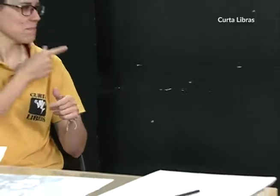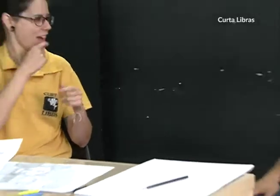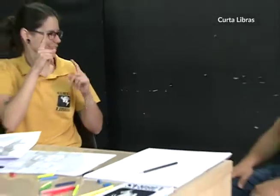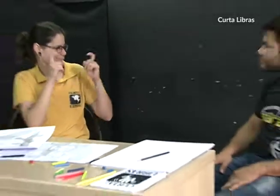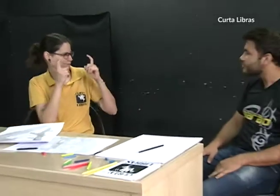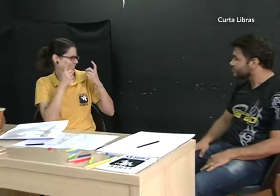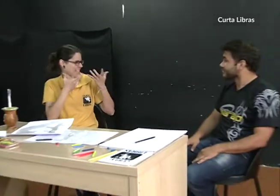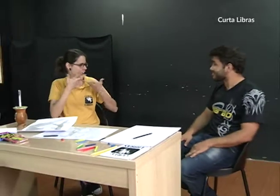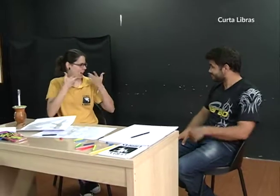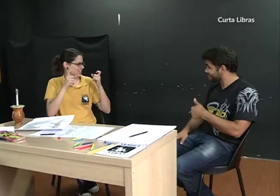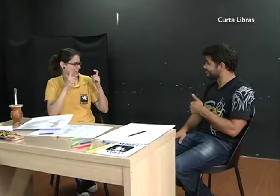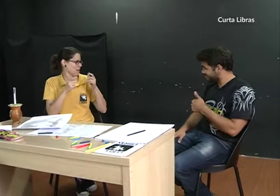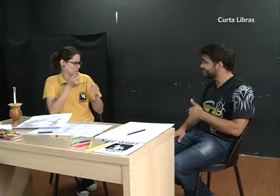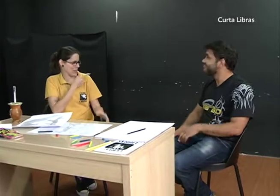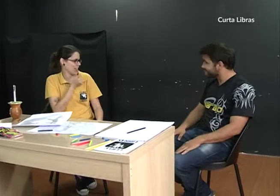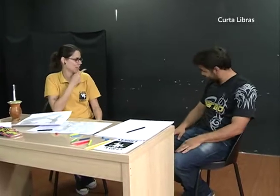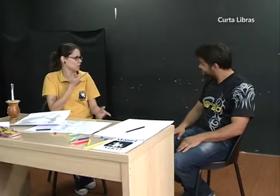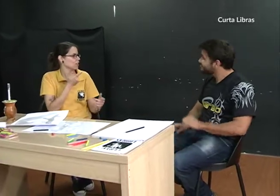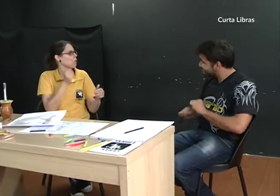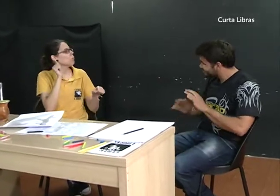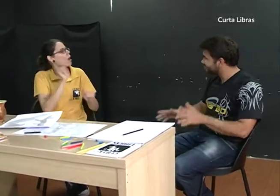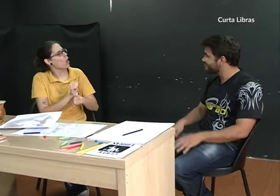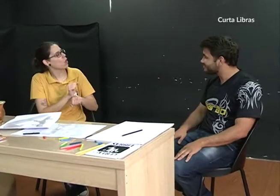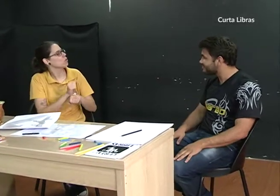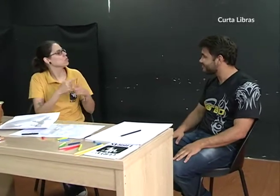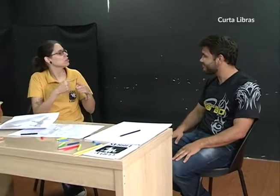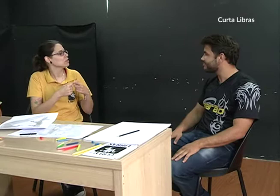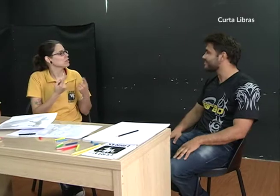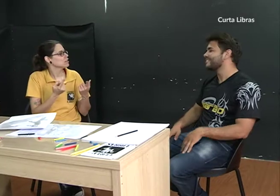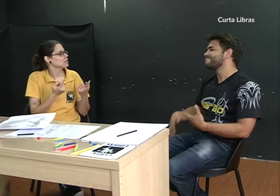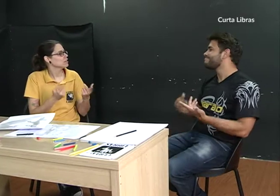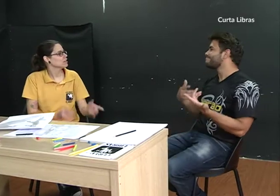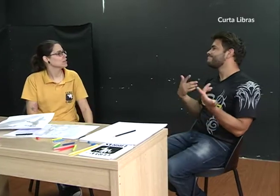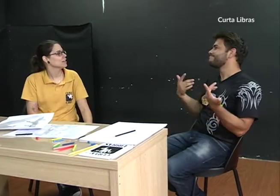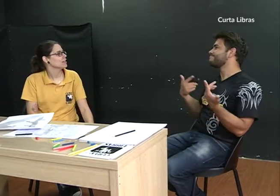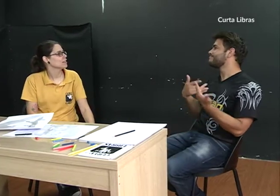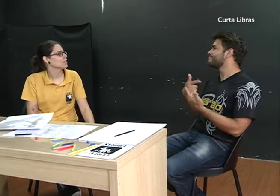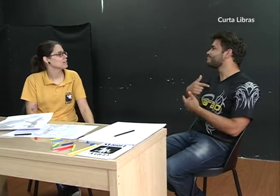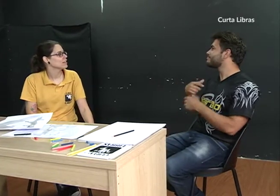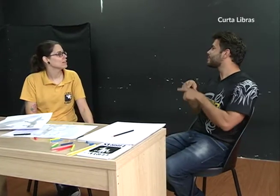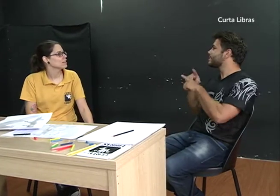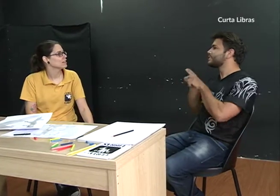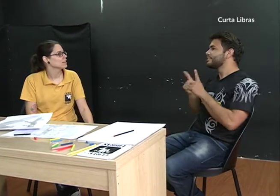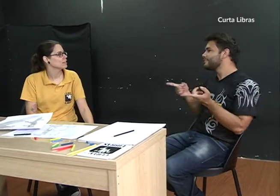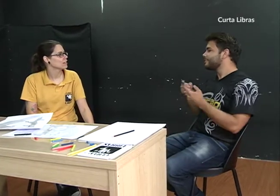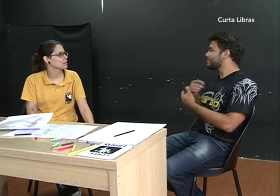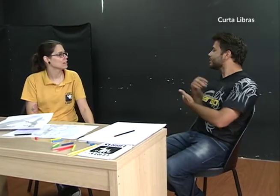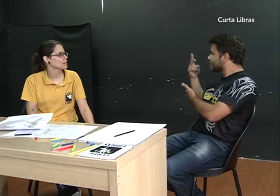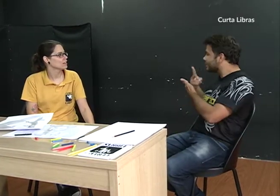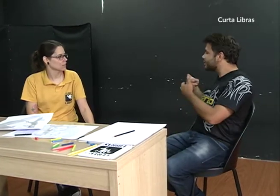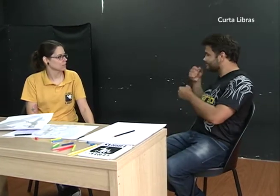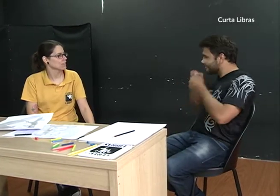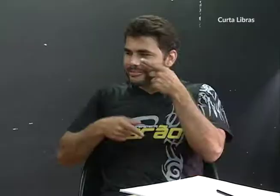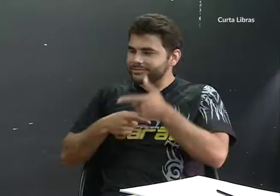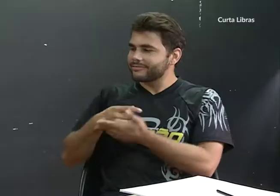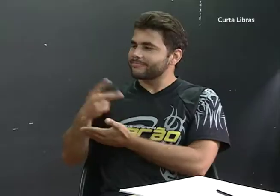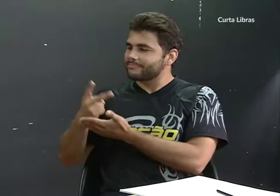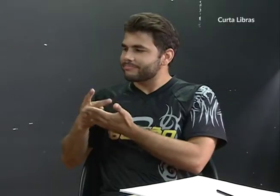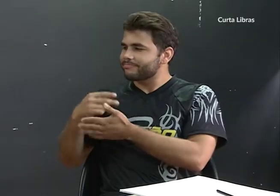Então, antes você trabalhava mais com expressão, com humor nos desenhos. Por que parou? Ah, porque eu já havia feito muitos desenhos desse estilo.